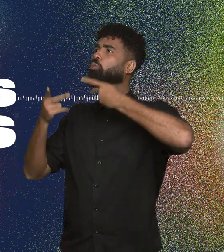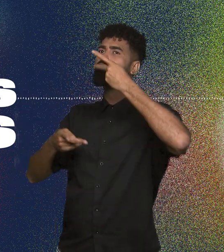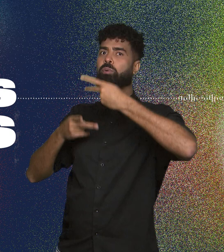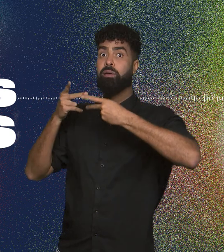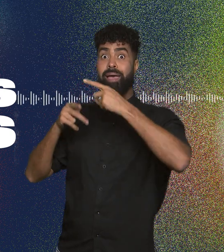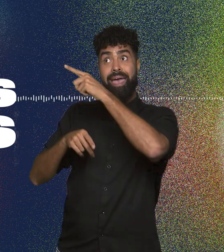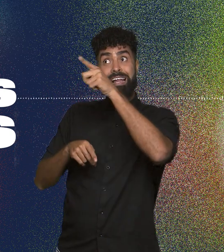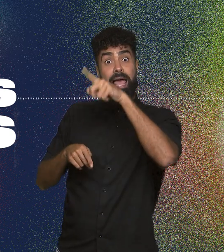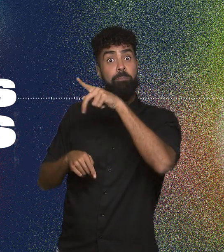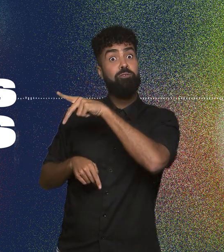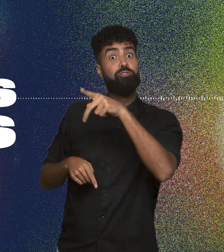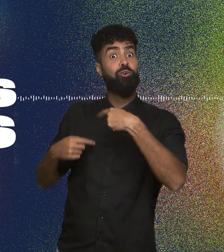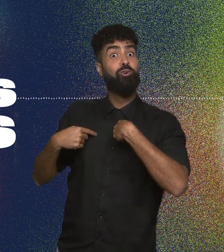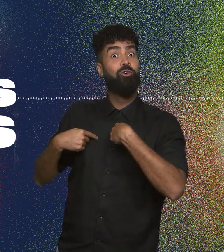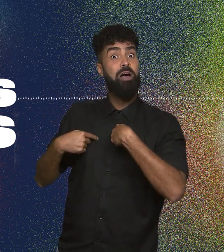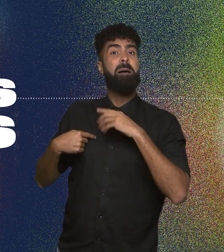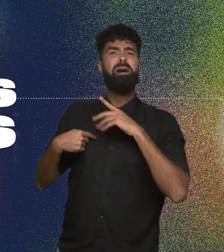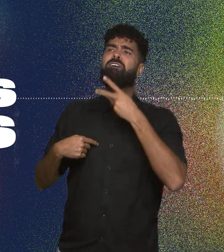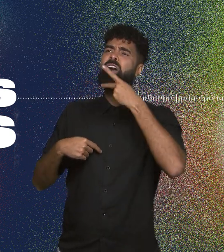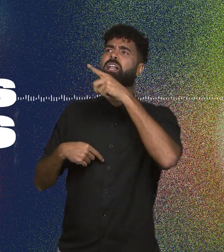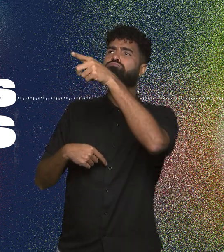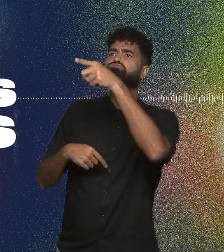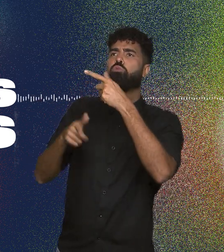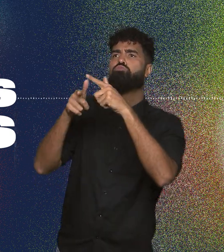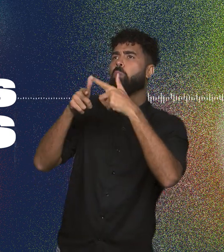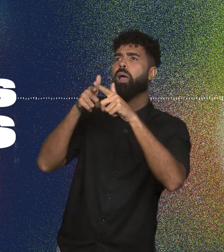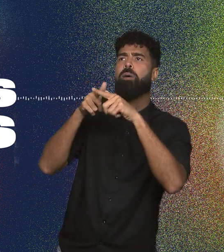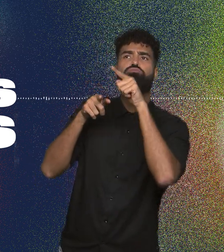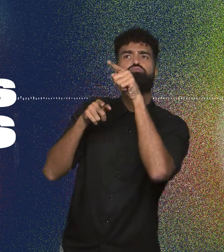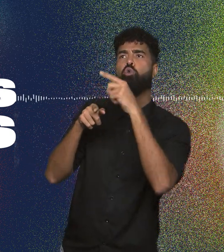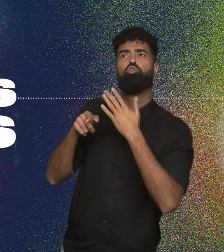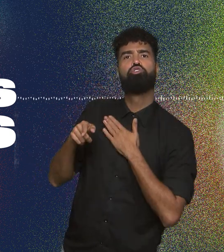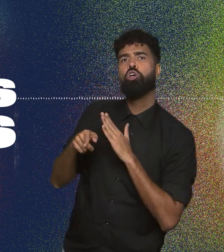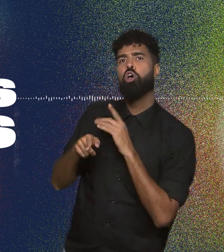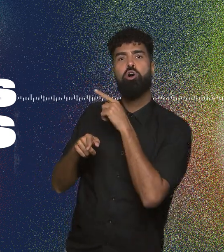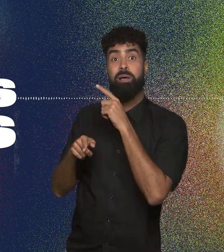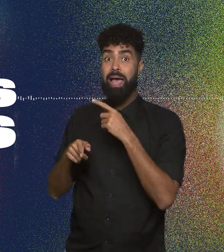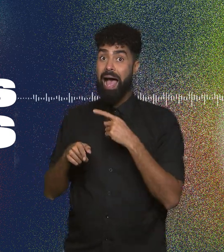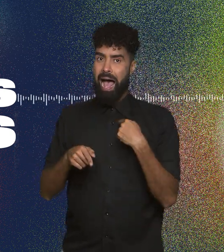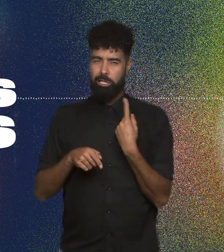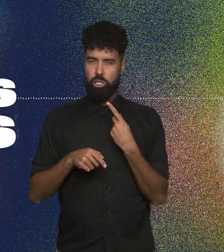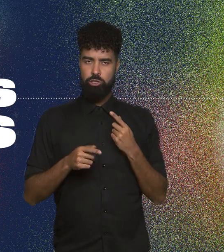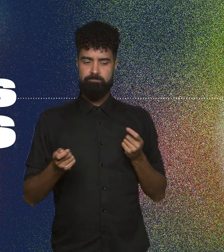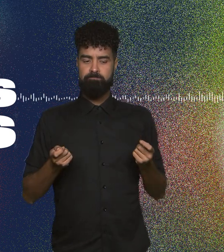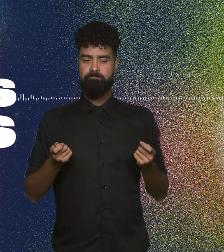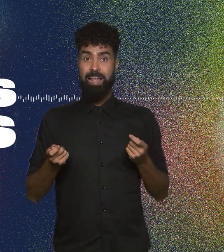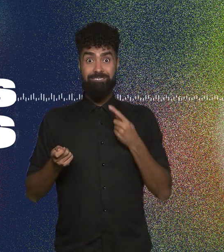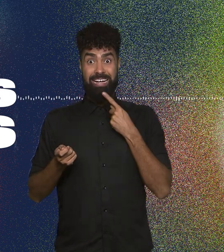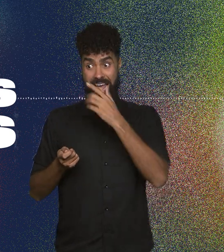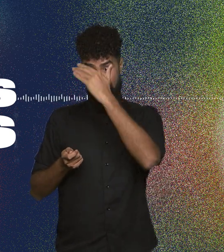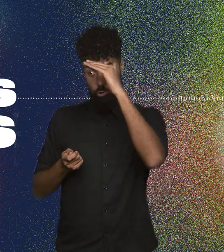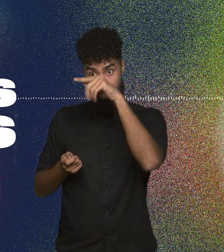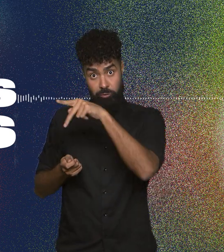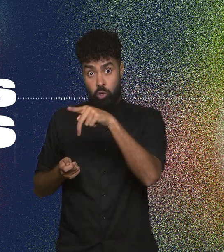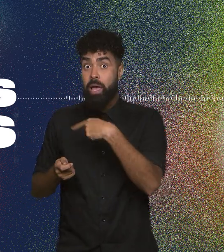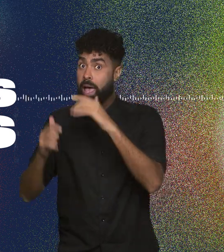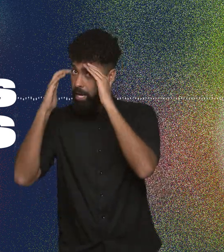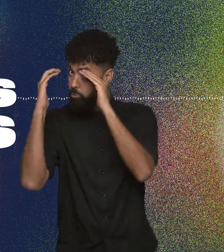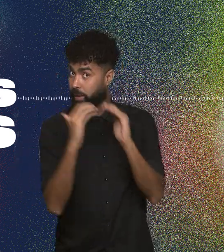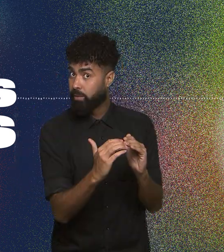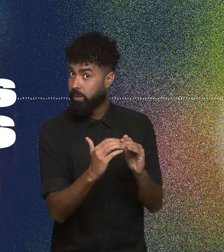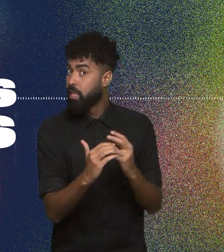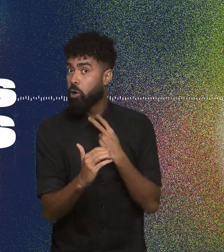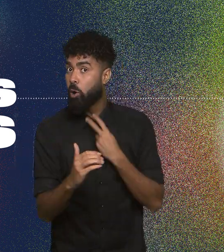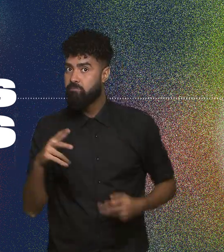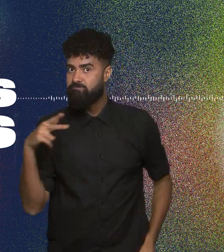sobre, às vezes, o trabalho daqueles professores, né? Então, a gente pede que os adultos ofereçam uma escuta respeitosa, que não fiquem o tempo todo